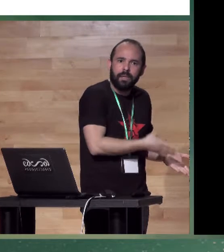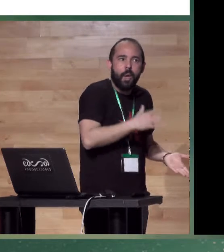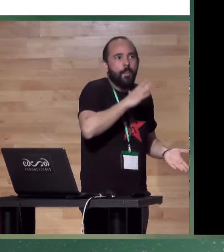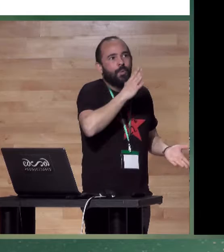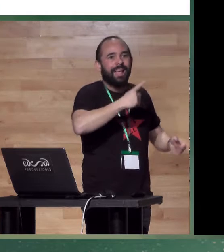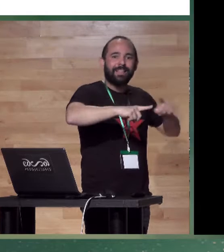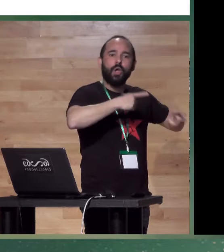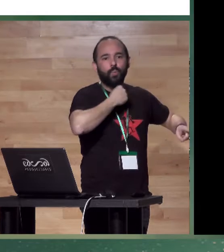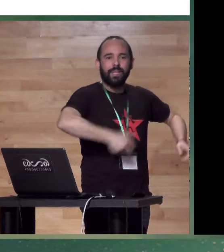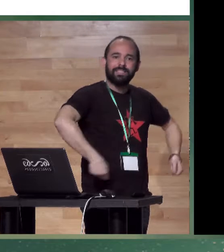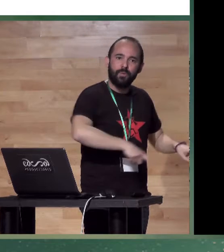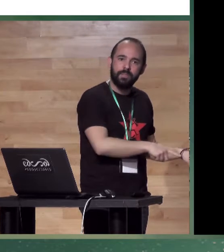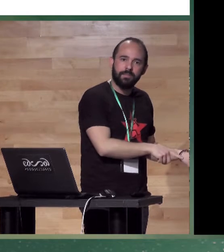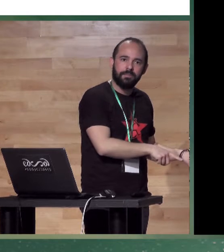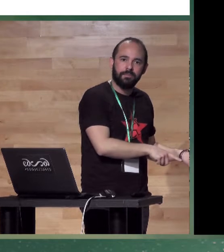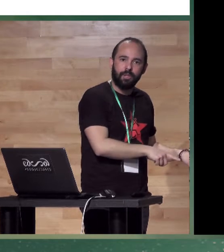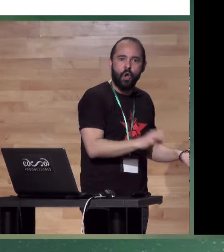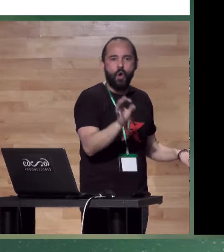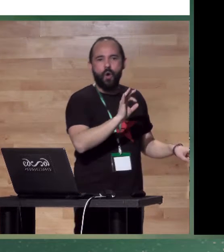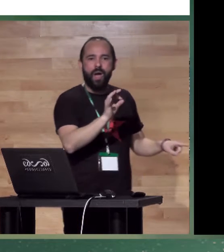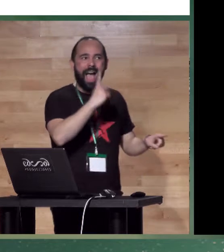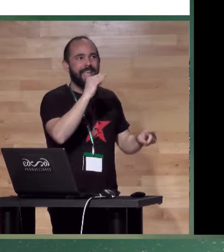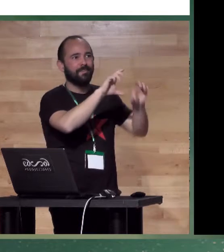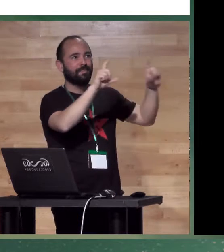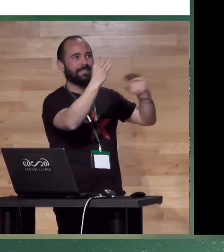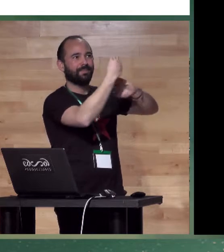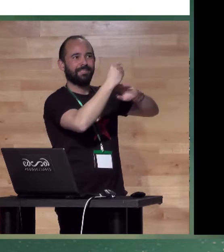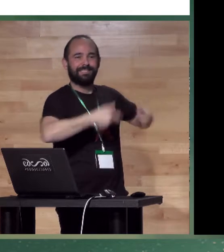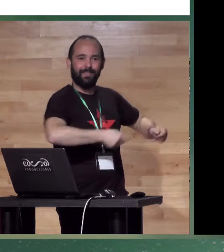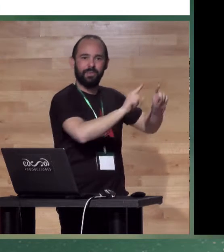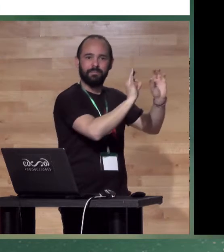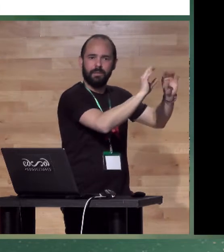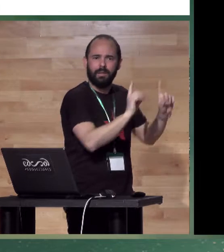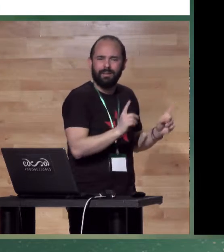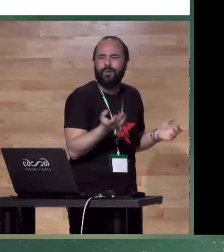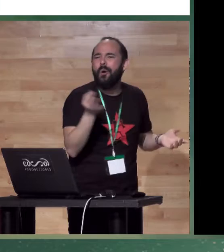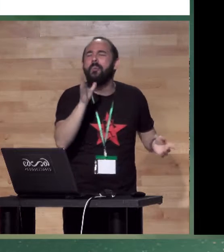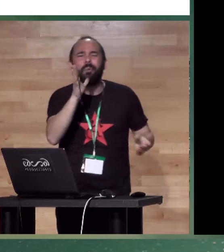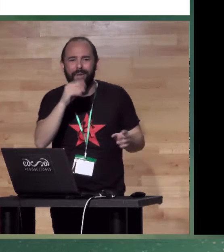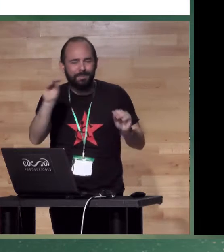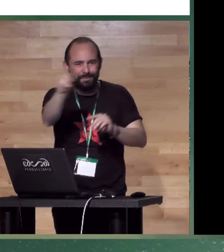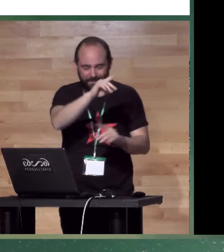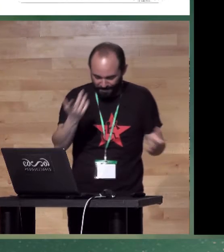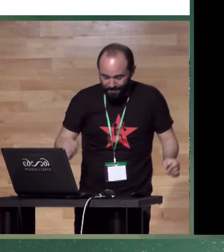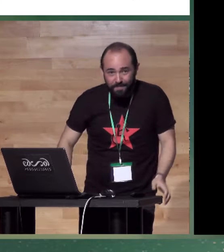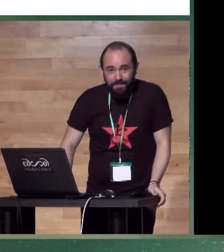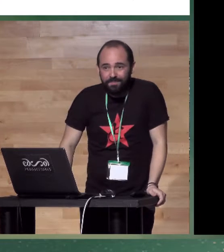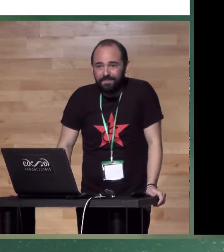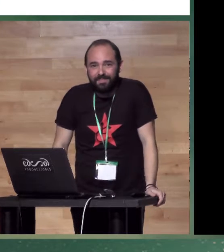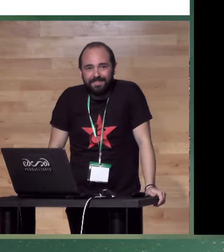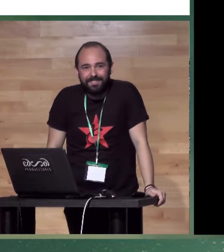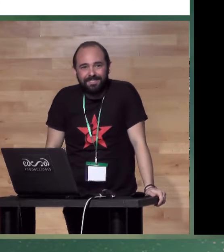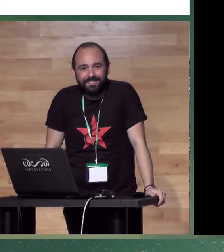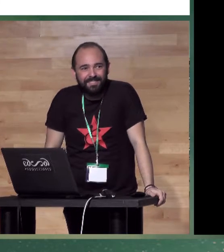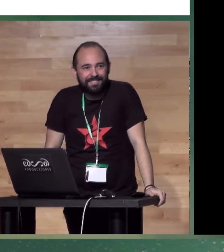qué? ¿Porque al director le gusta una persona en silla de ruedas? ¿O porque hay una empresa que subvenciona porque promociona sillas de